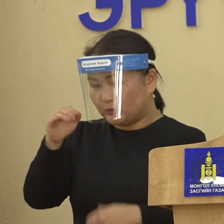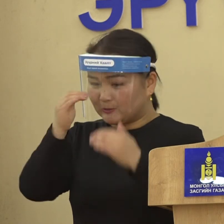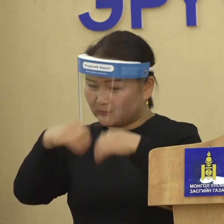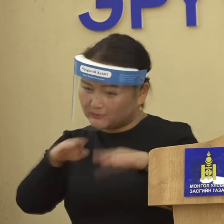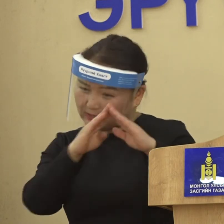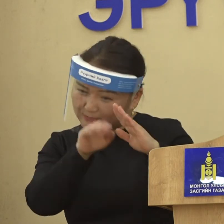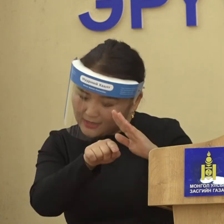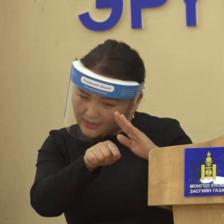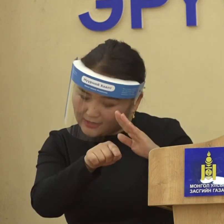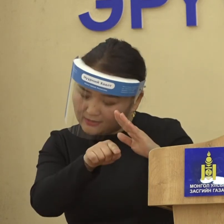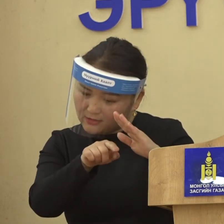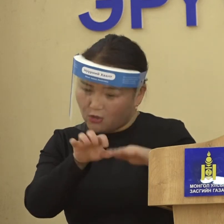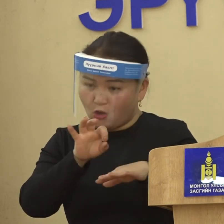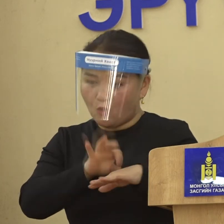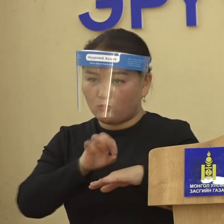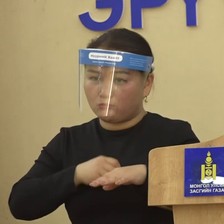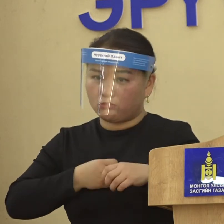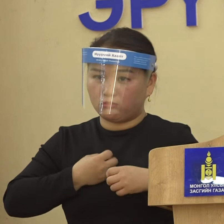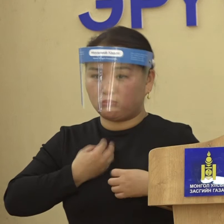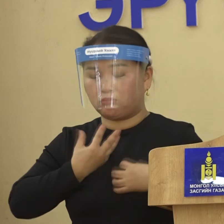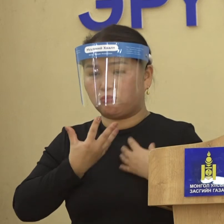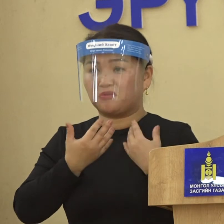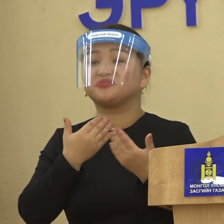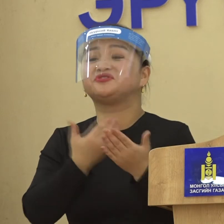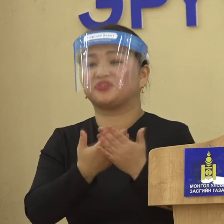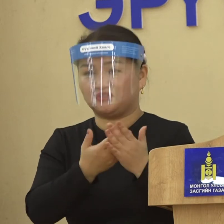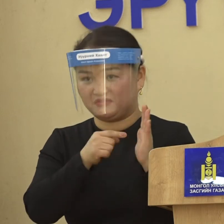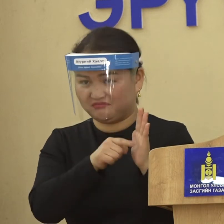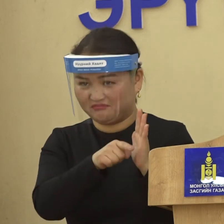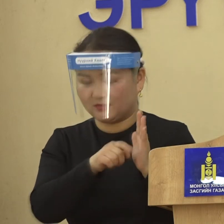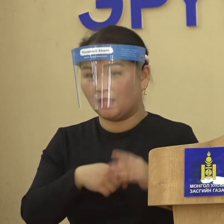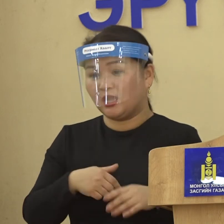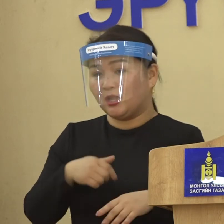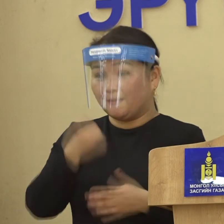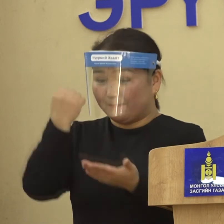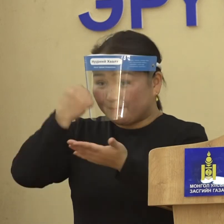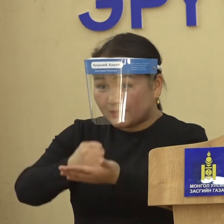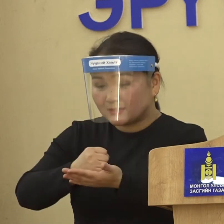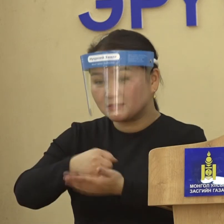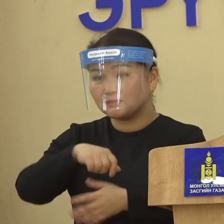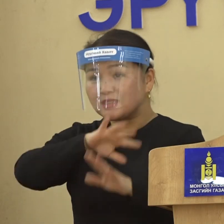нь бол эмнэлгийн шинж тэмдэг илэрч жишээтэй. Нийт одоо батлагдсан тохиолдлын